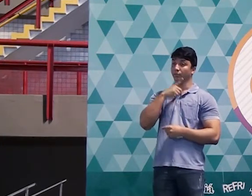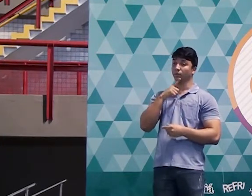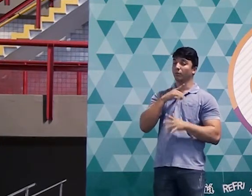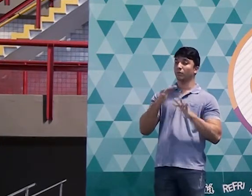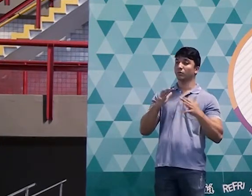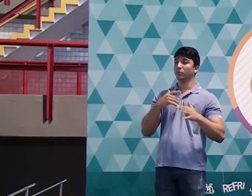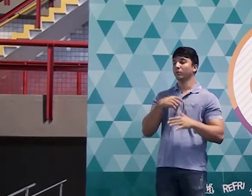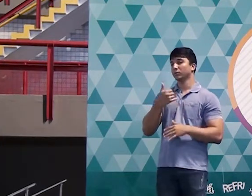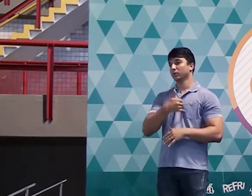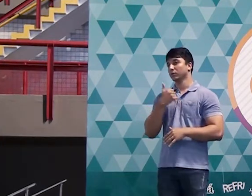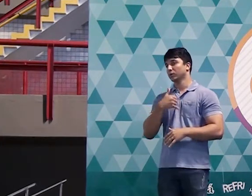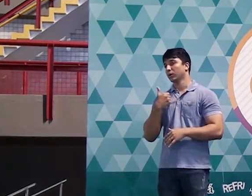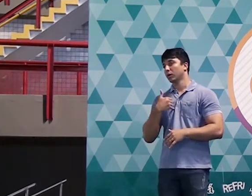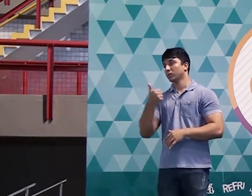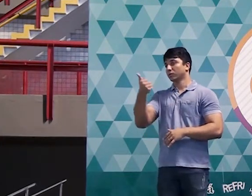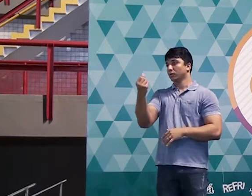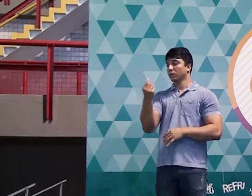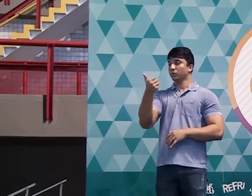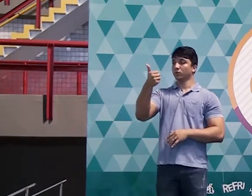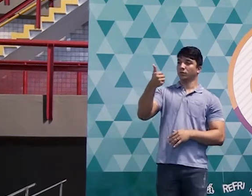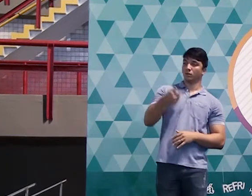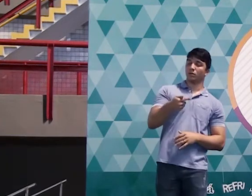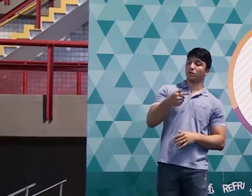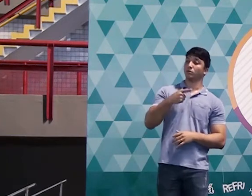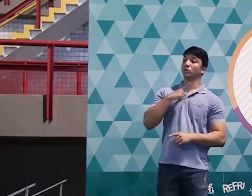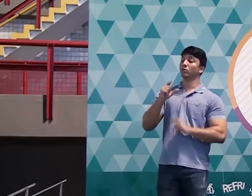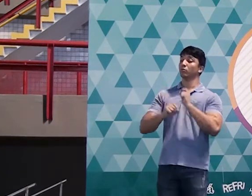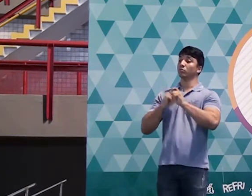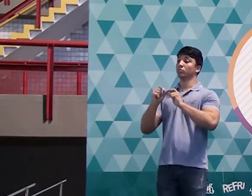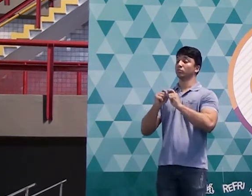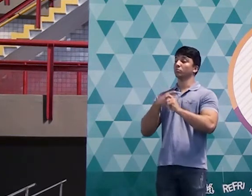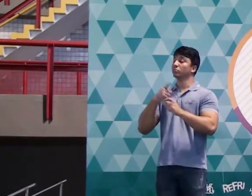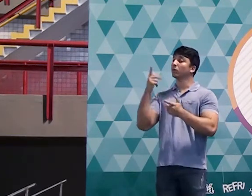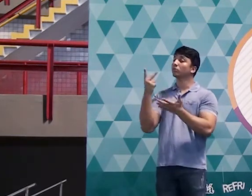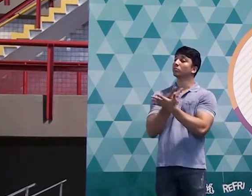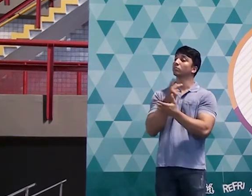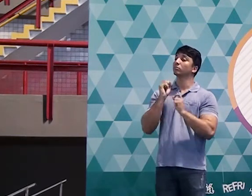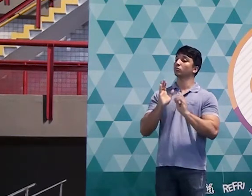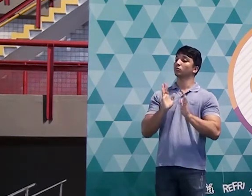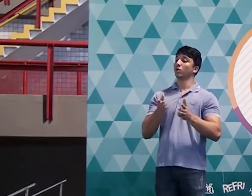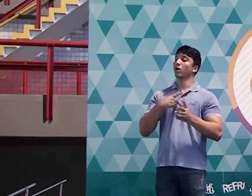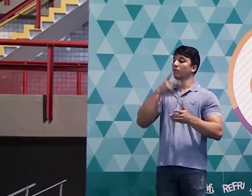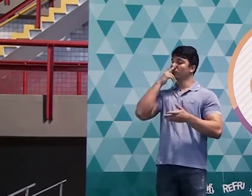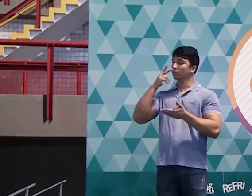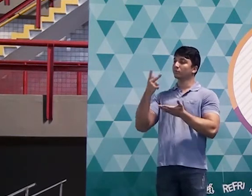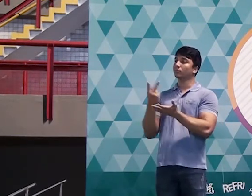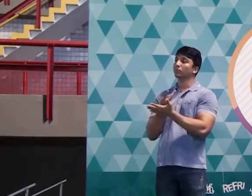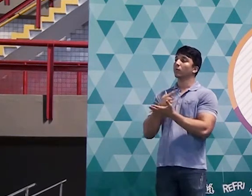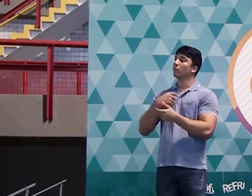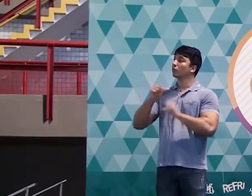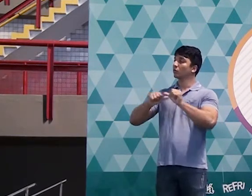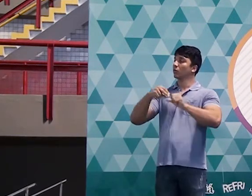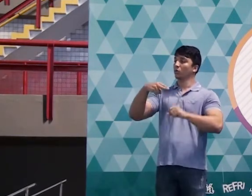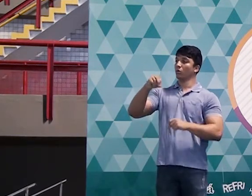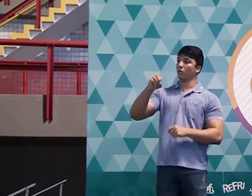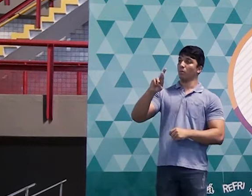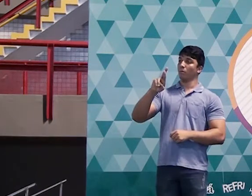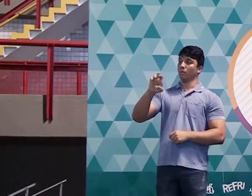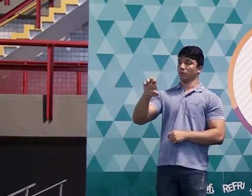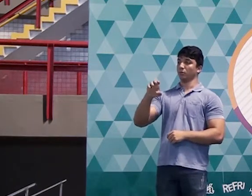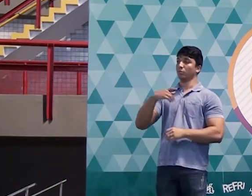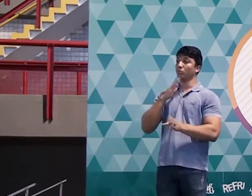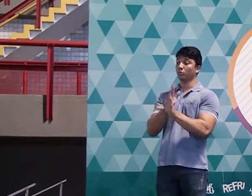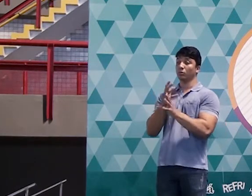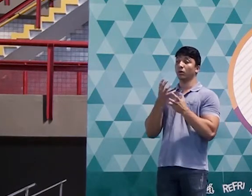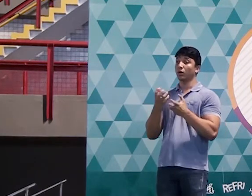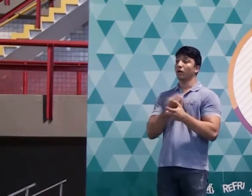menos seus 16, 17 anos, era comum ele já fazer a cerimônia para se tornar nobre. A